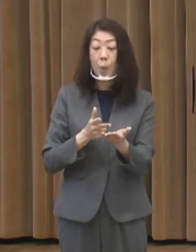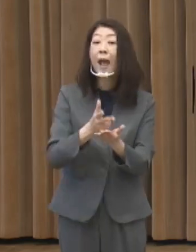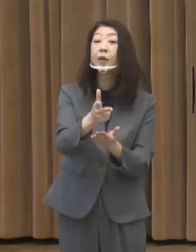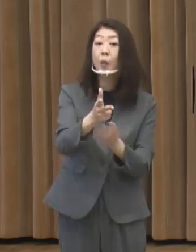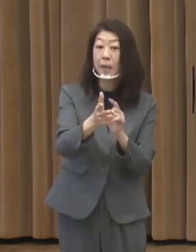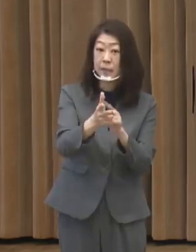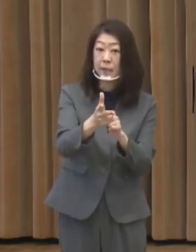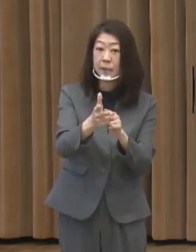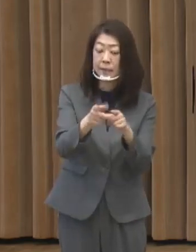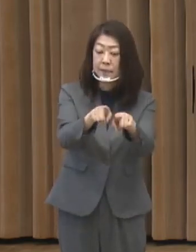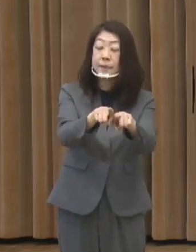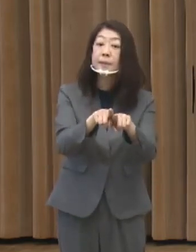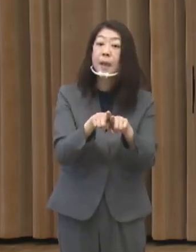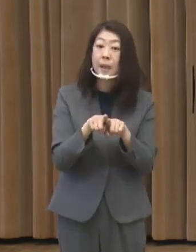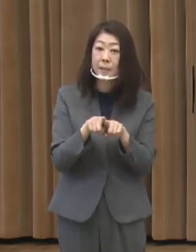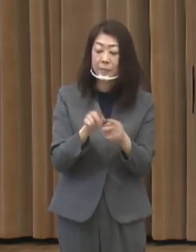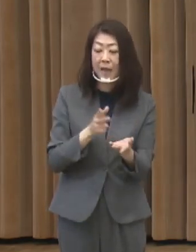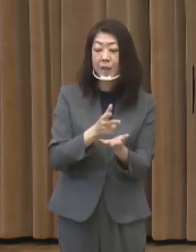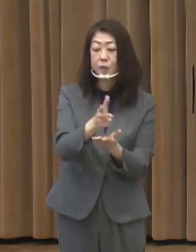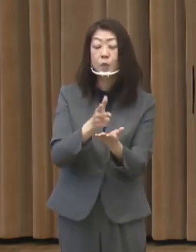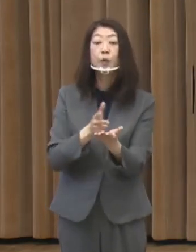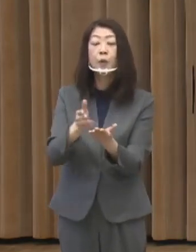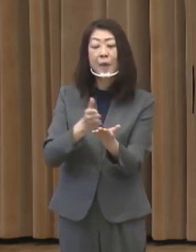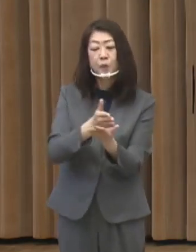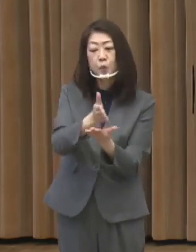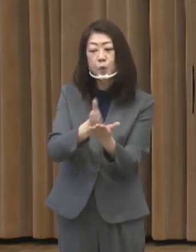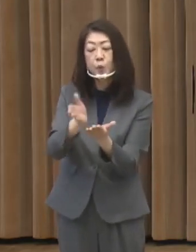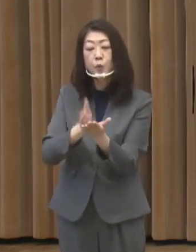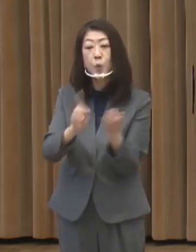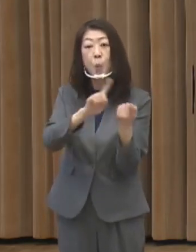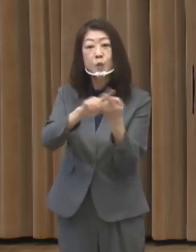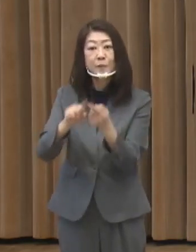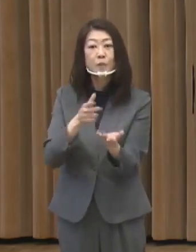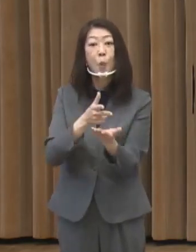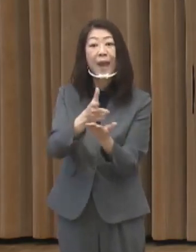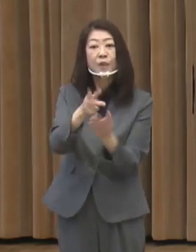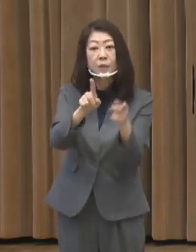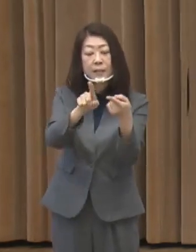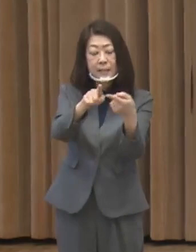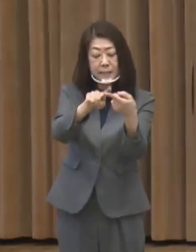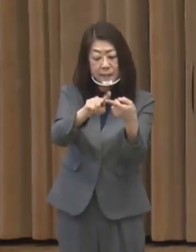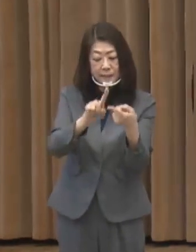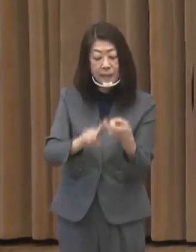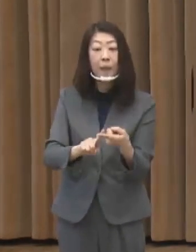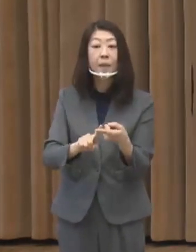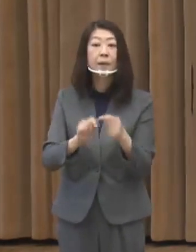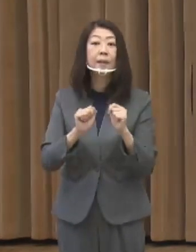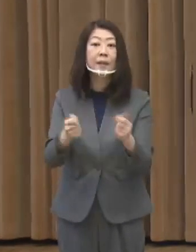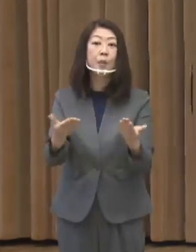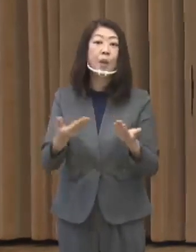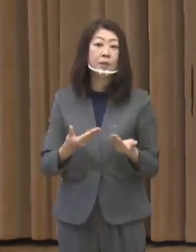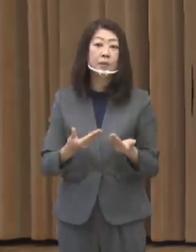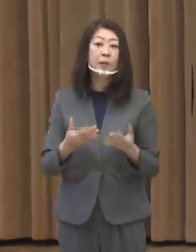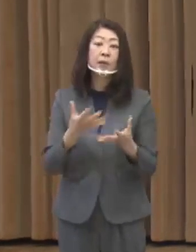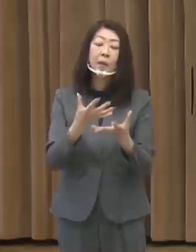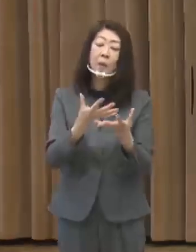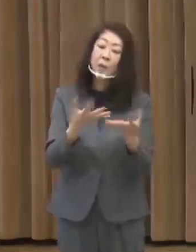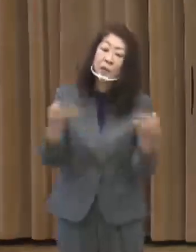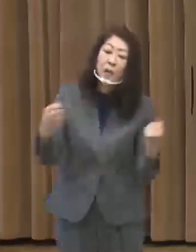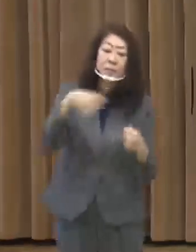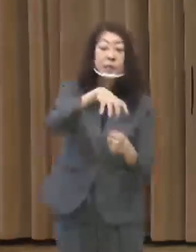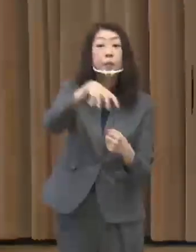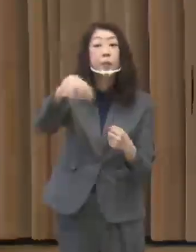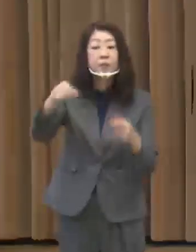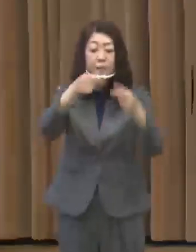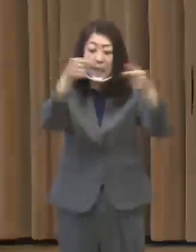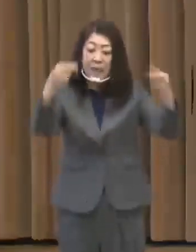に従って、業種別ガイドラインに従って行っていただいてますので、多くのところでアクリル板等の設置がすでに